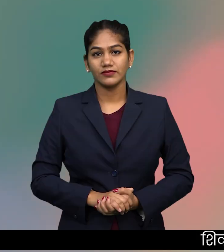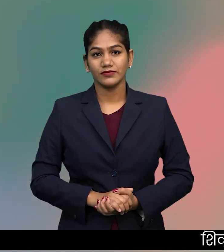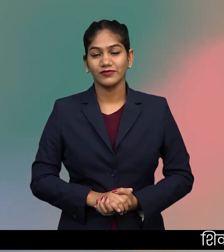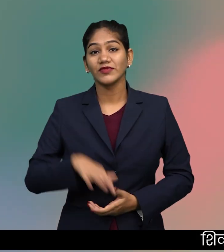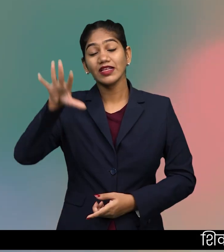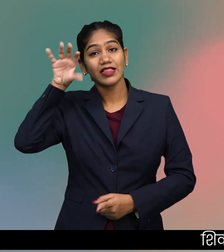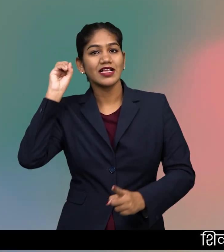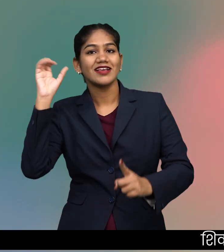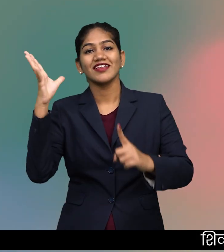शिकण्याचे परिणाम.